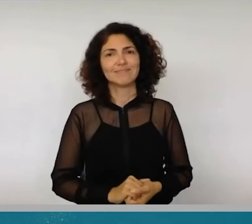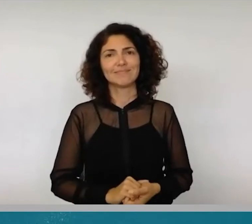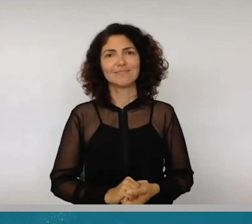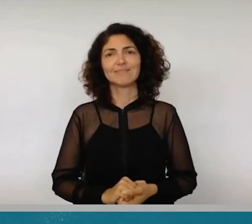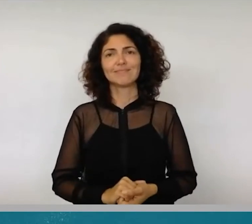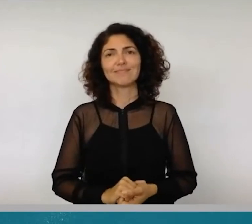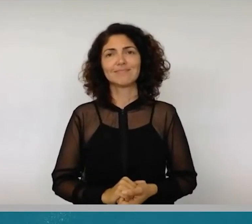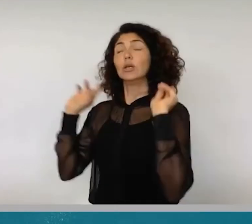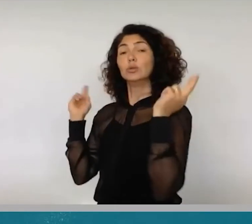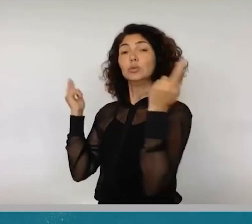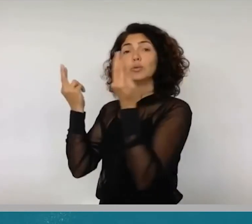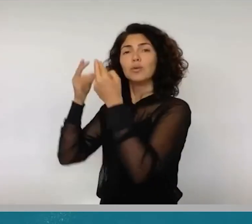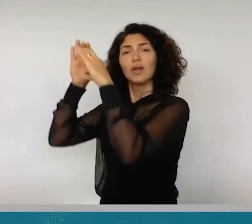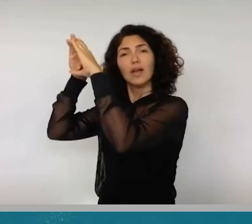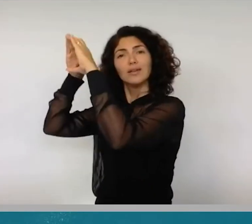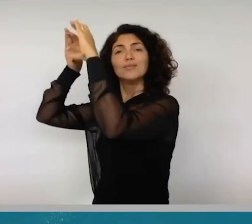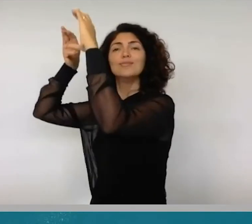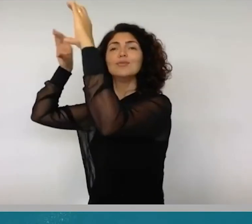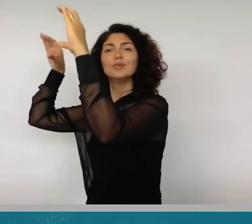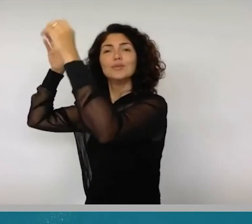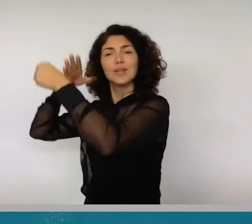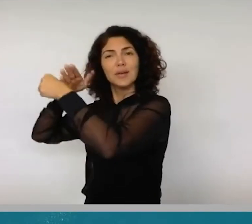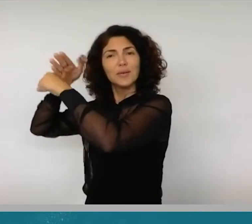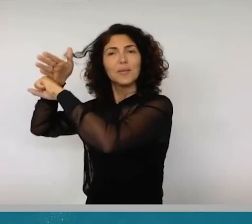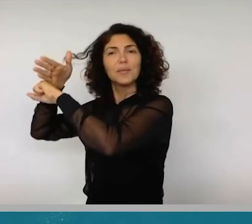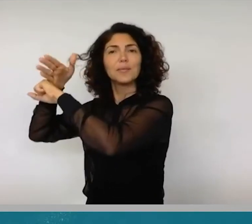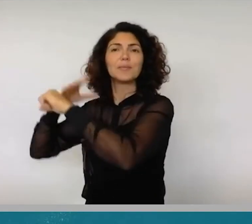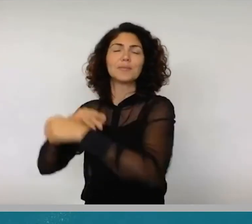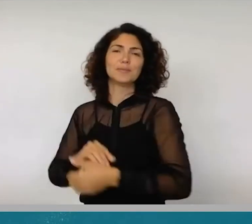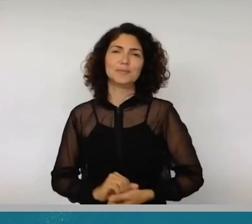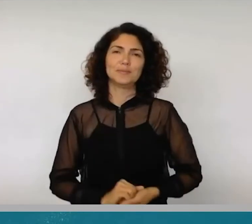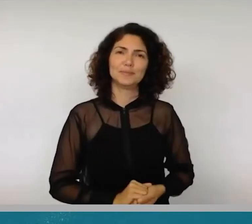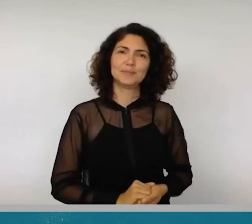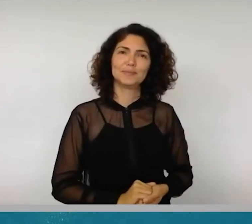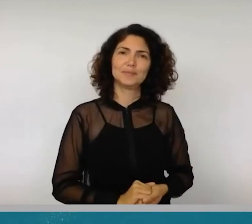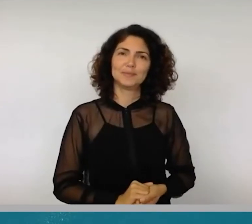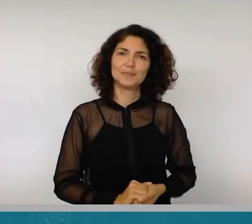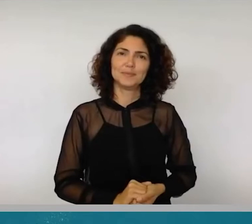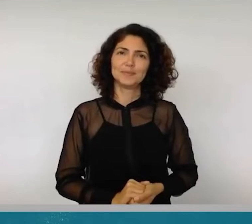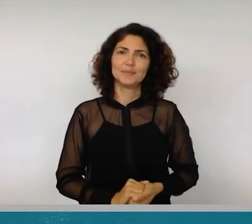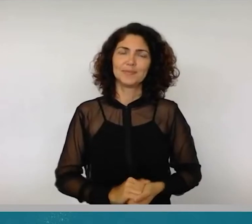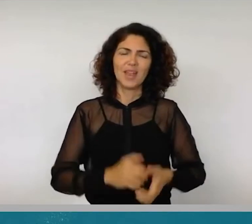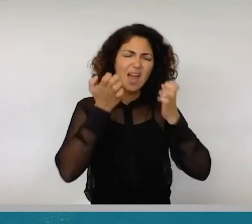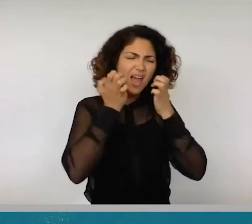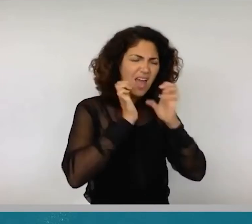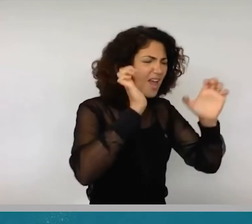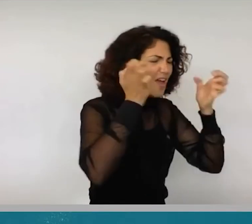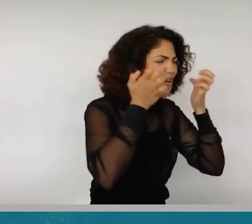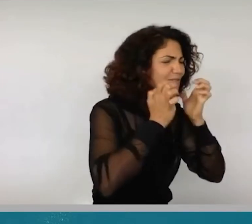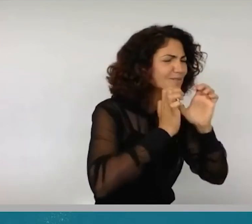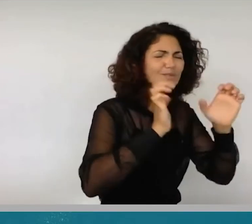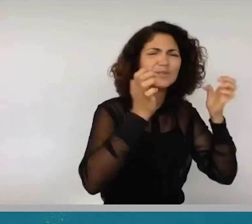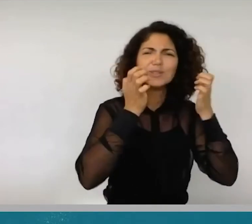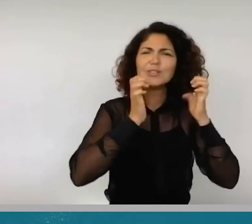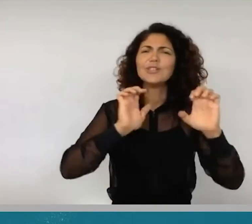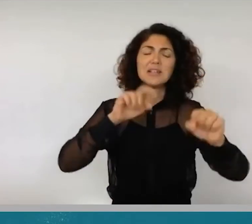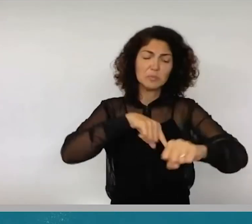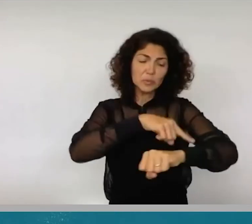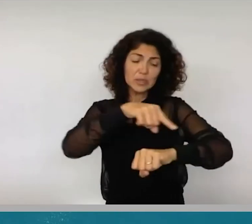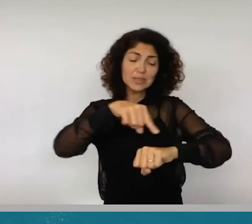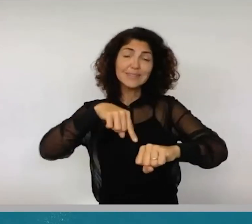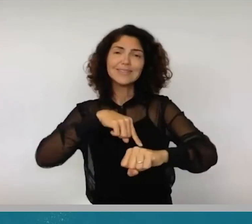céus, né? Vamos investir, irmãos, na propagação do Evangelho. Vamos investir, né, para